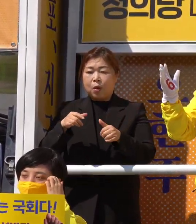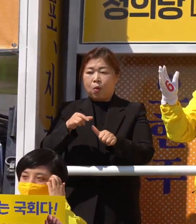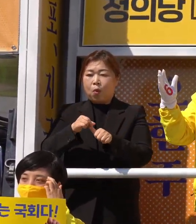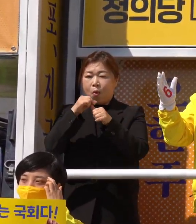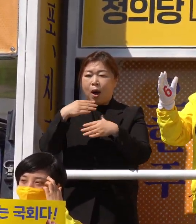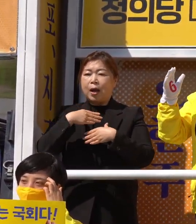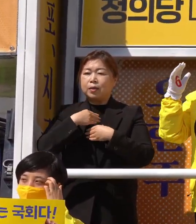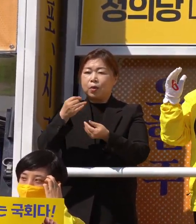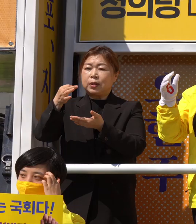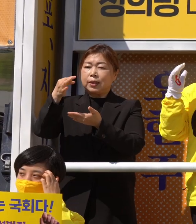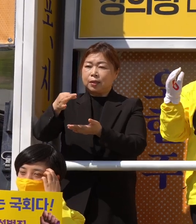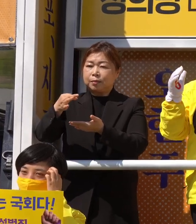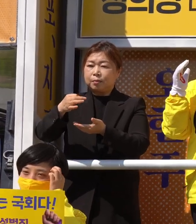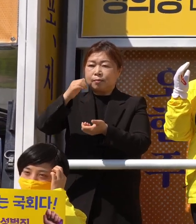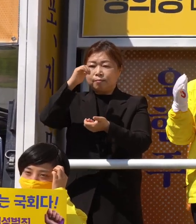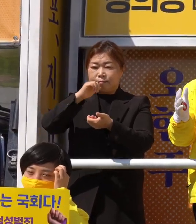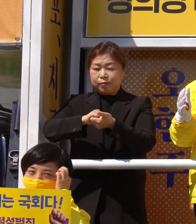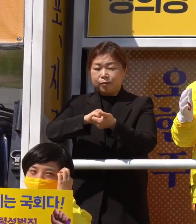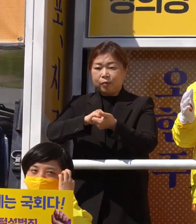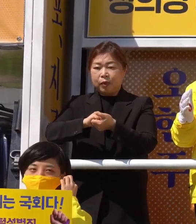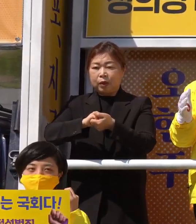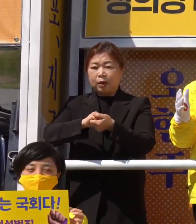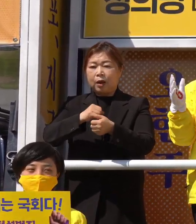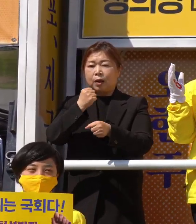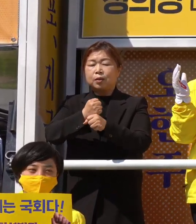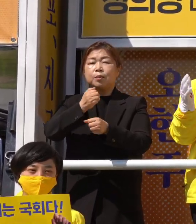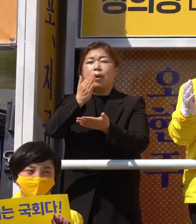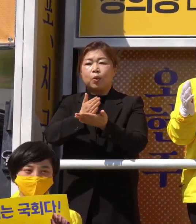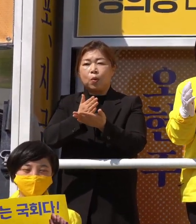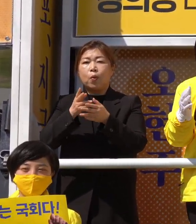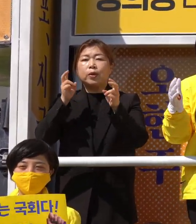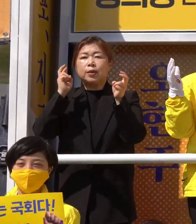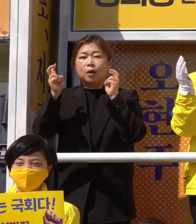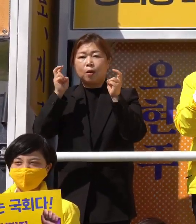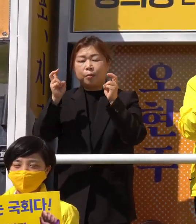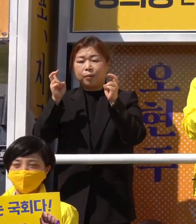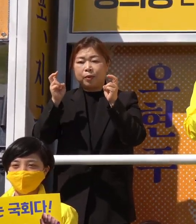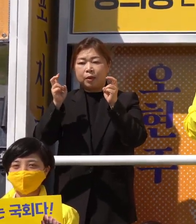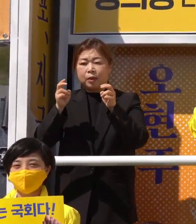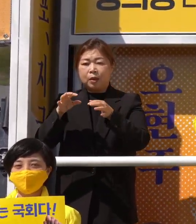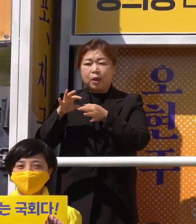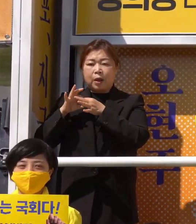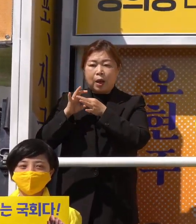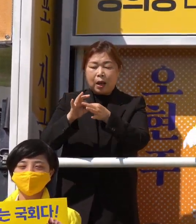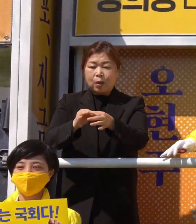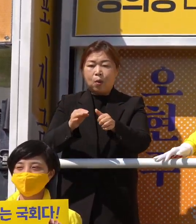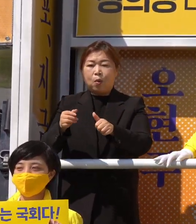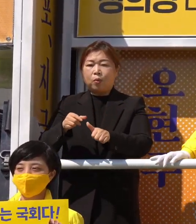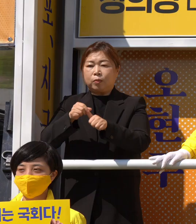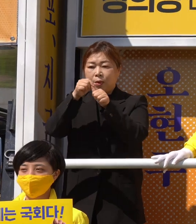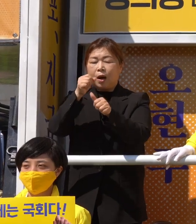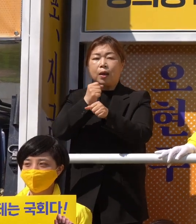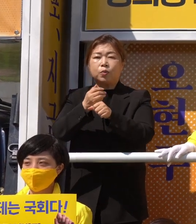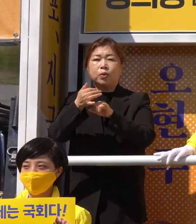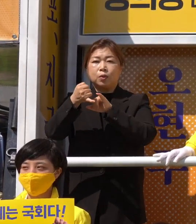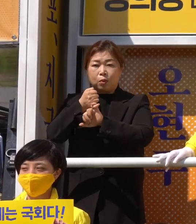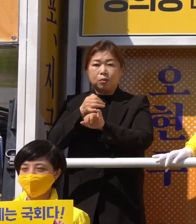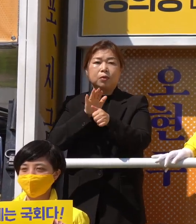고용안정기금을 한도를 정해놓지 말고 기업들이 고용을 유지할 수 있도록 전폭적으로 지원해야